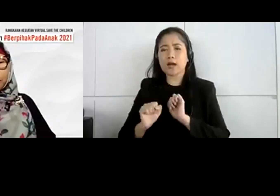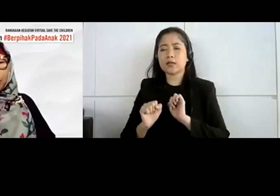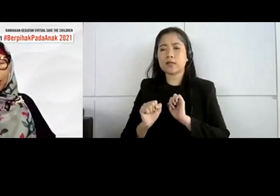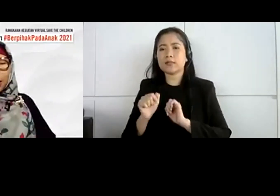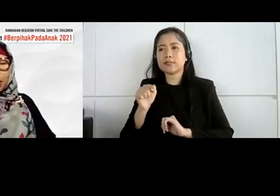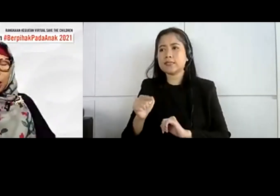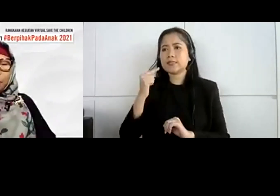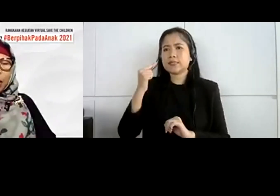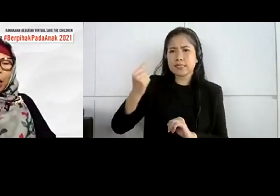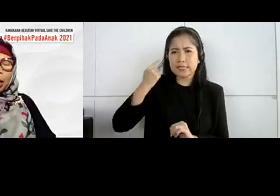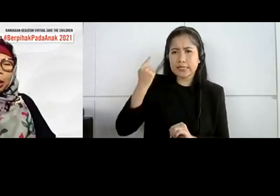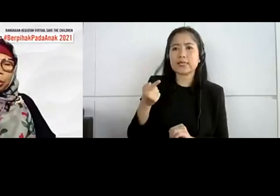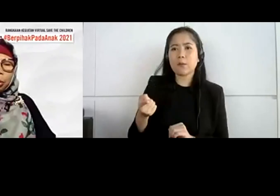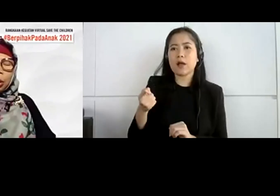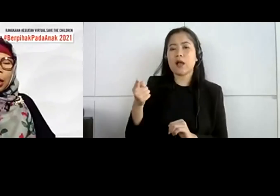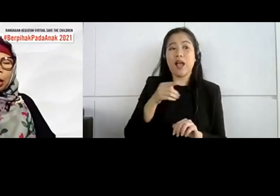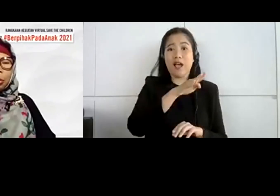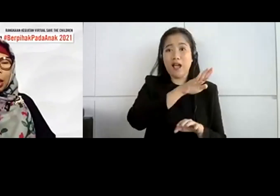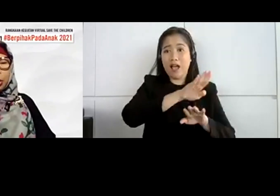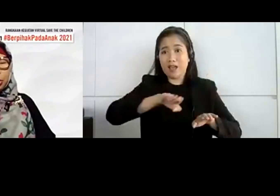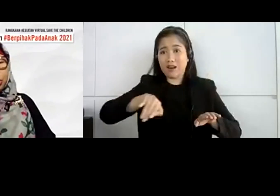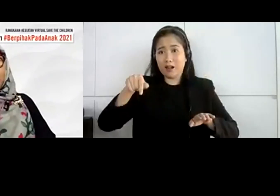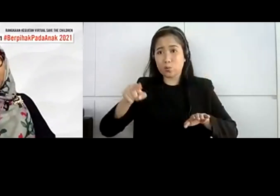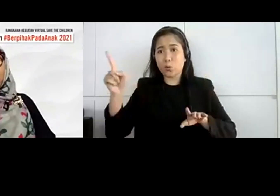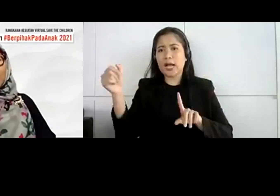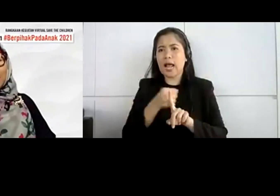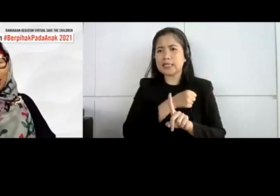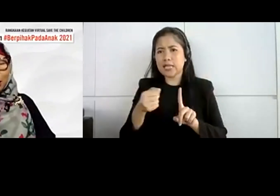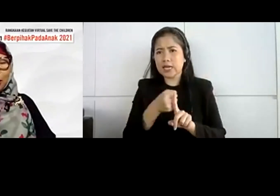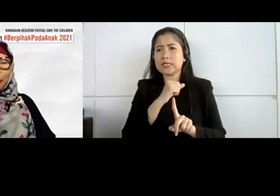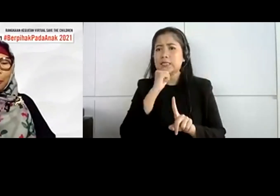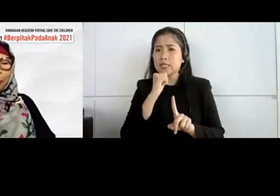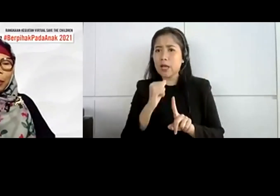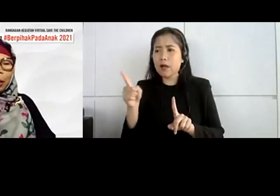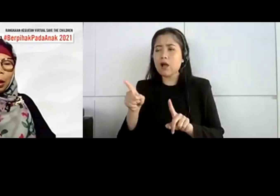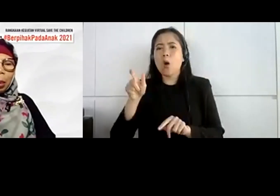seringkali faktor kekerasan pada anak itu dilakukan justru oleh orang terdekat.